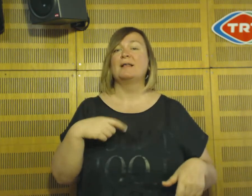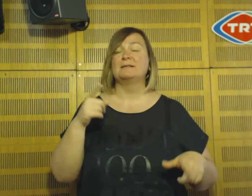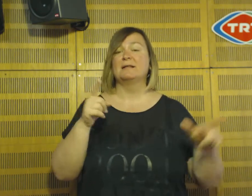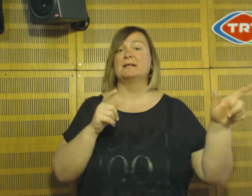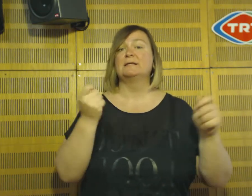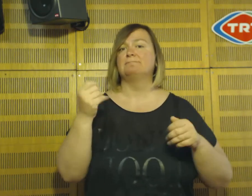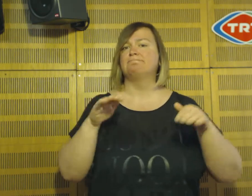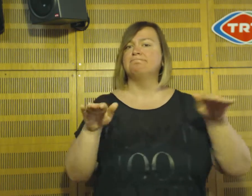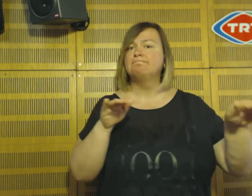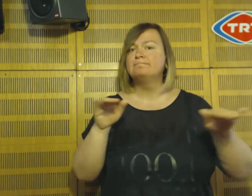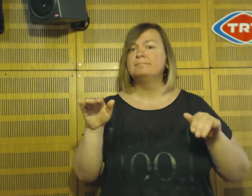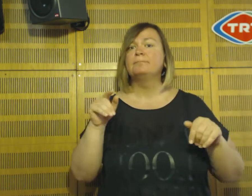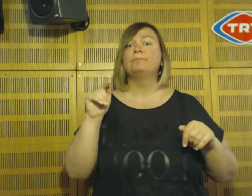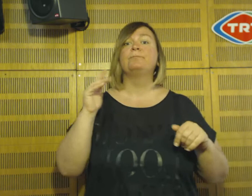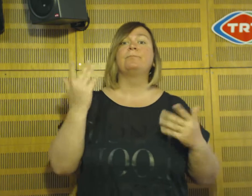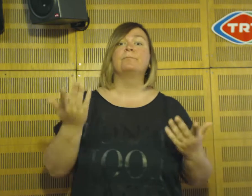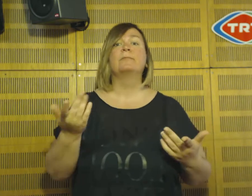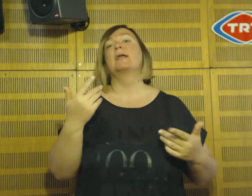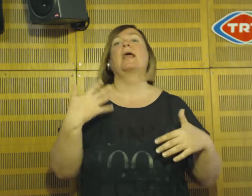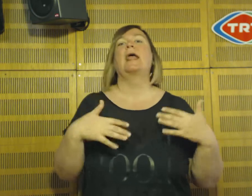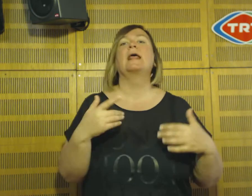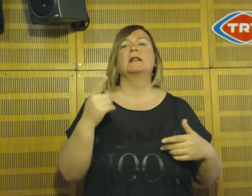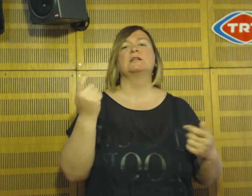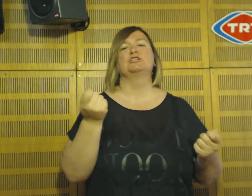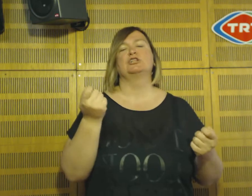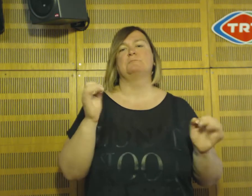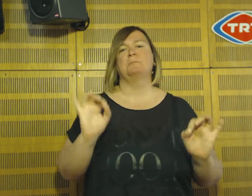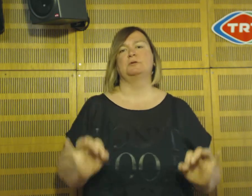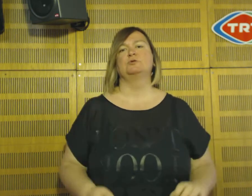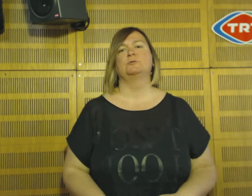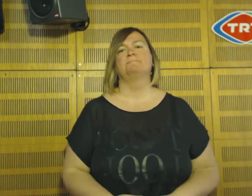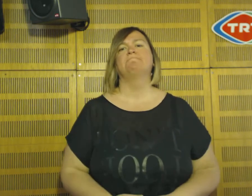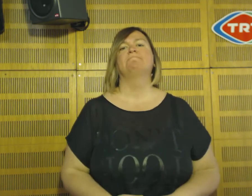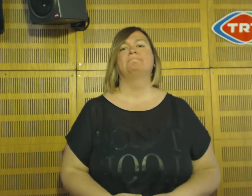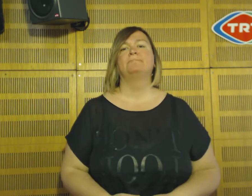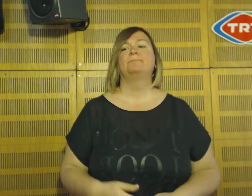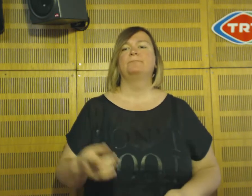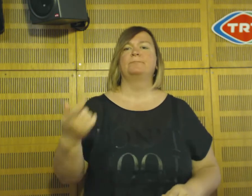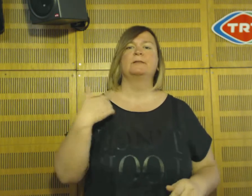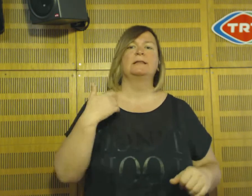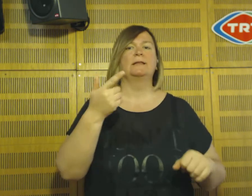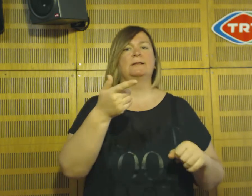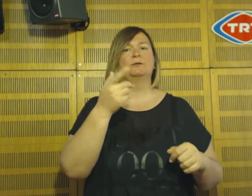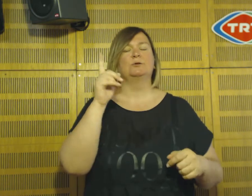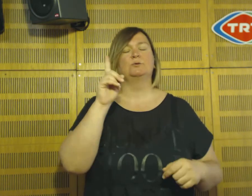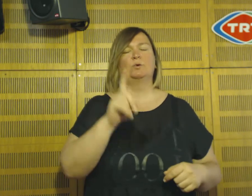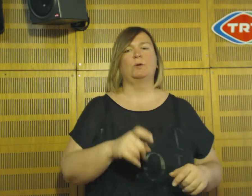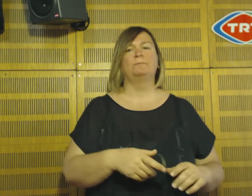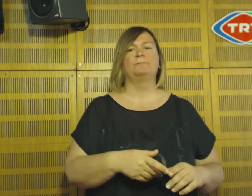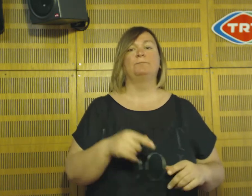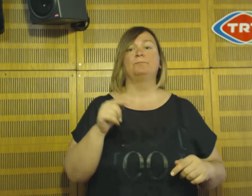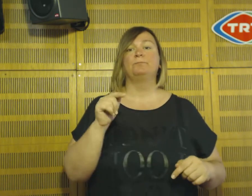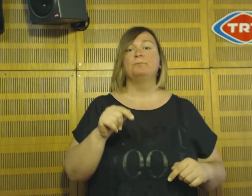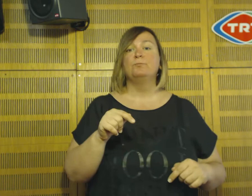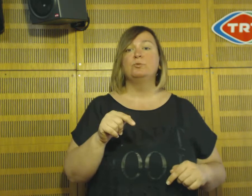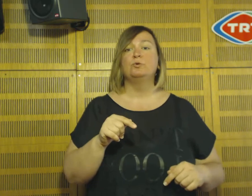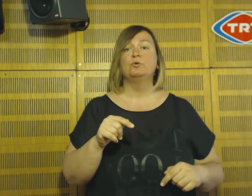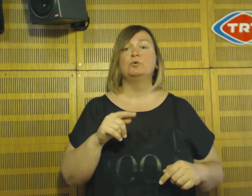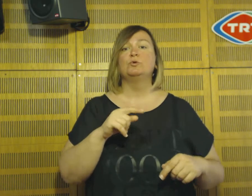istihdam ediliyorlar ve engelli bireyle çalışmaya başlıyorlar. Evet, o zaman hocamıza dönelim. Evet. Bu sürecin nasıl